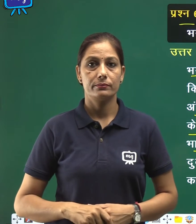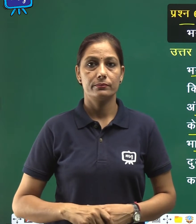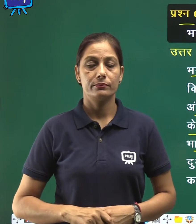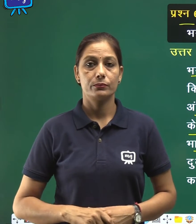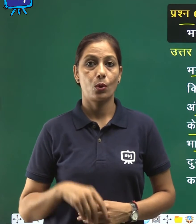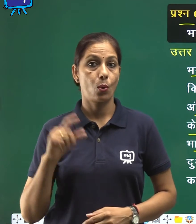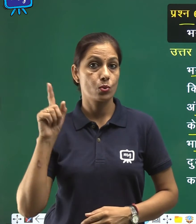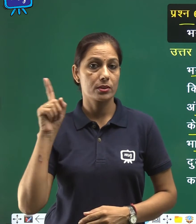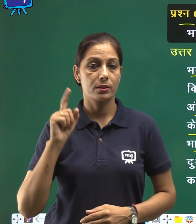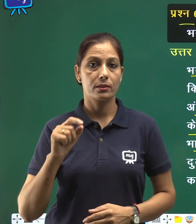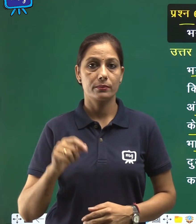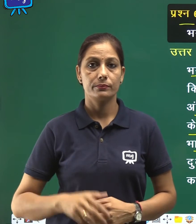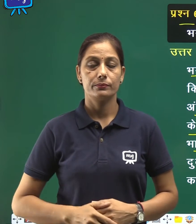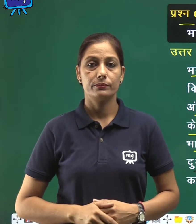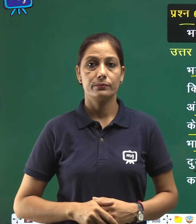उसकी